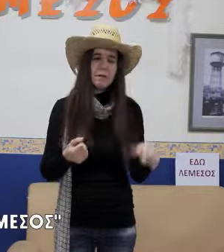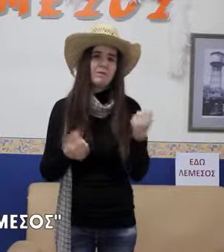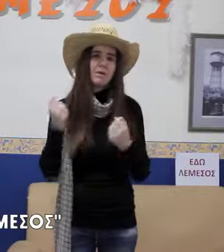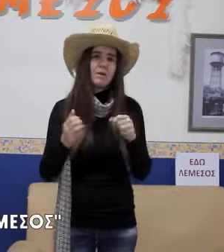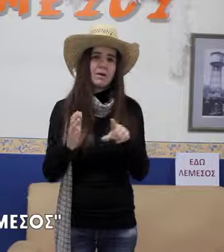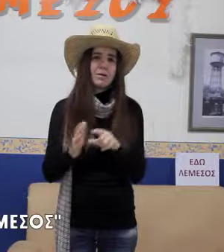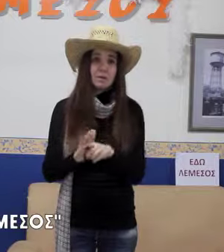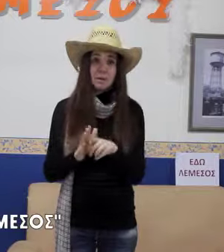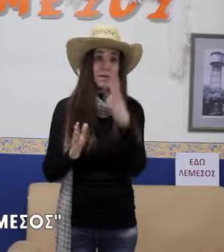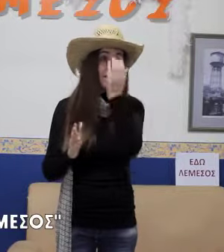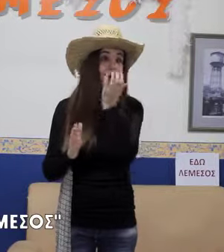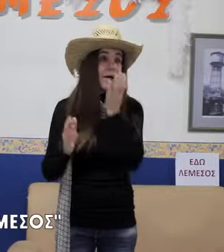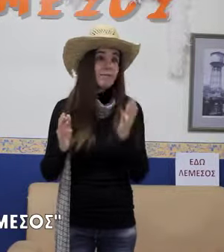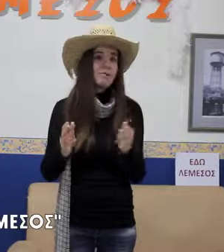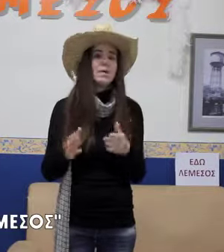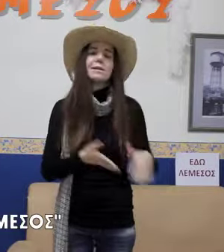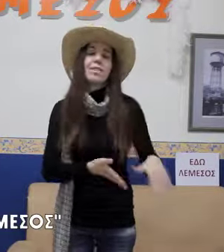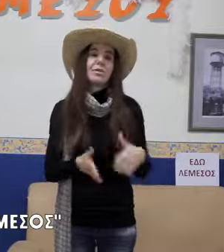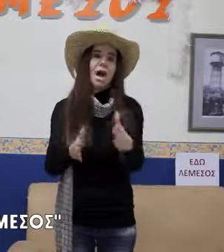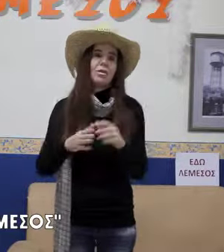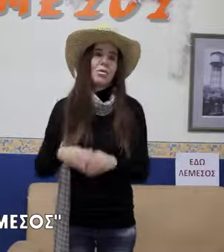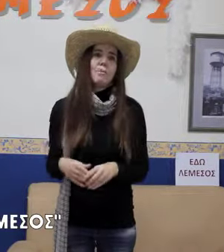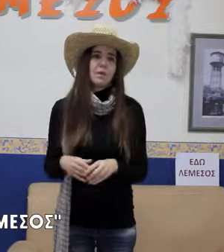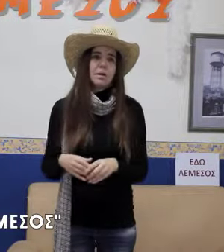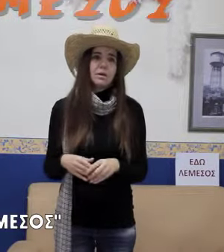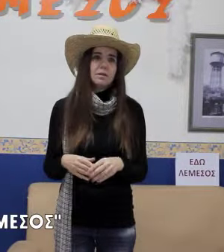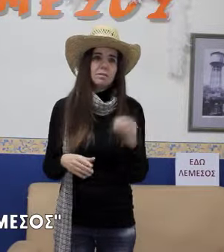σε καρναβαλίστικη διαδρομή μέσα στην πόλη.